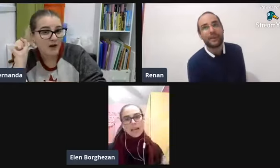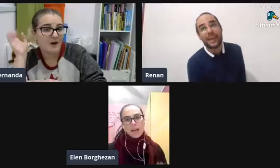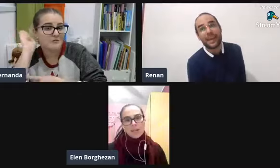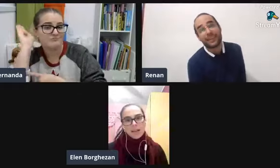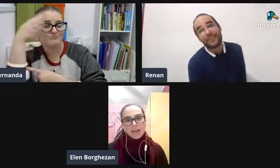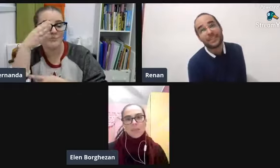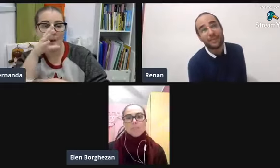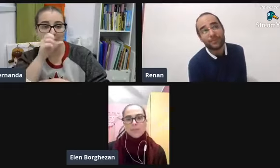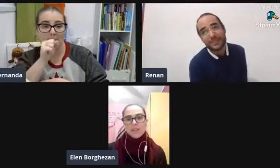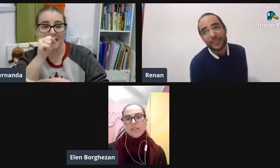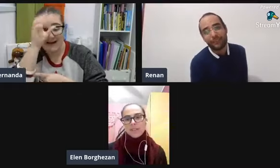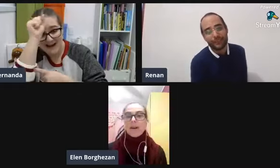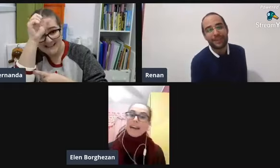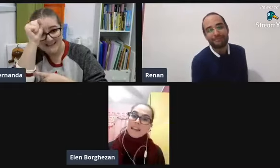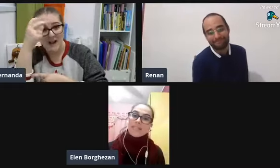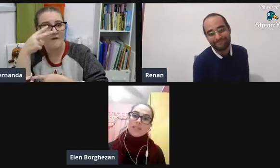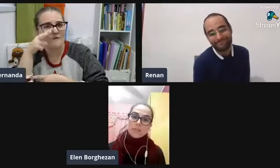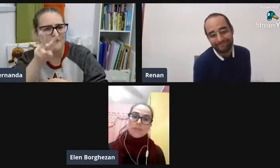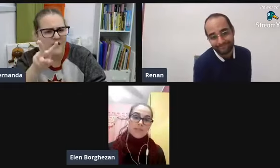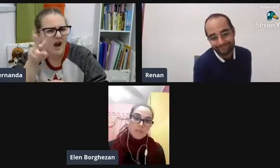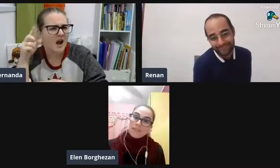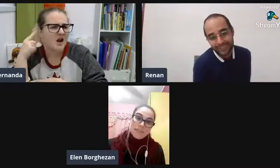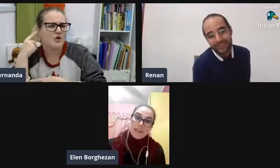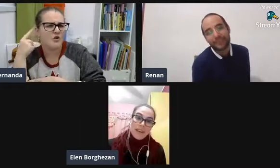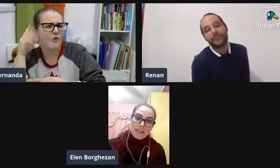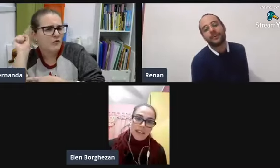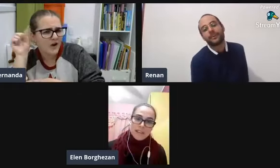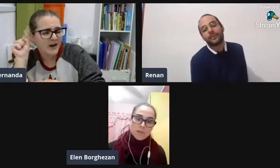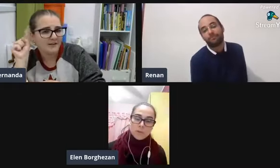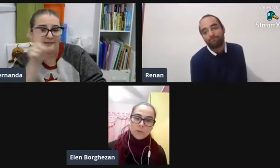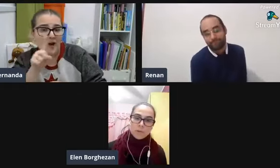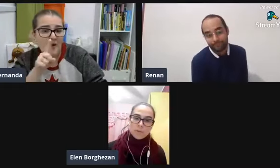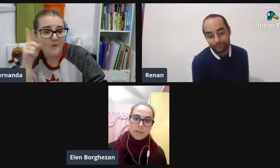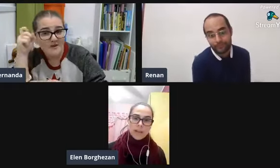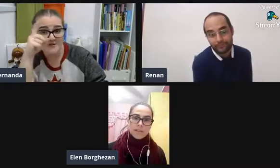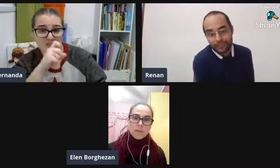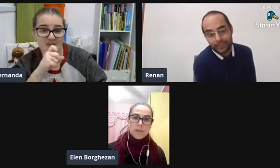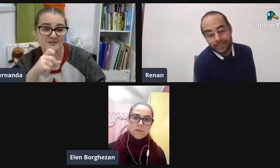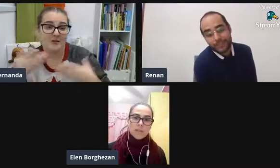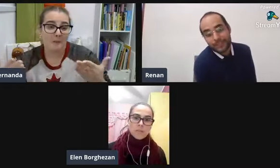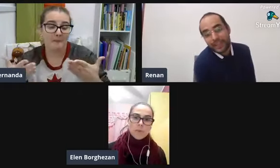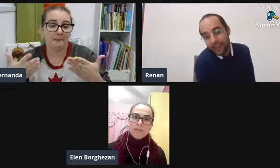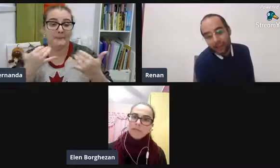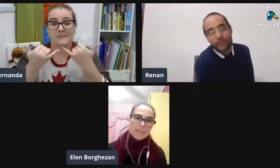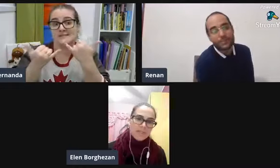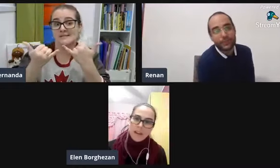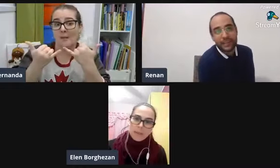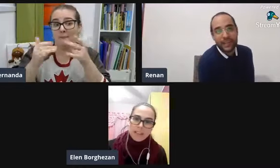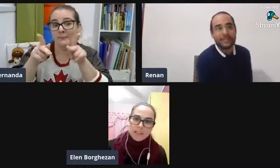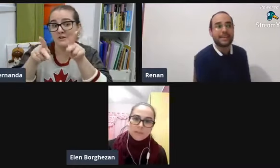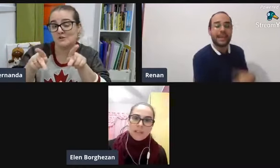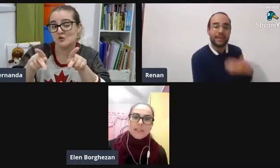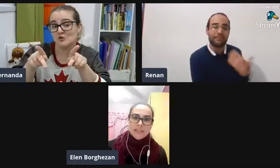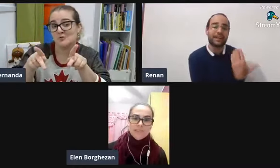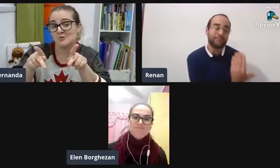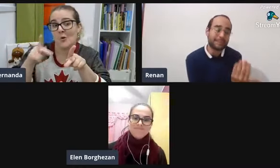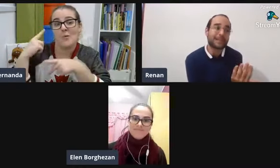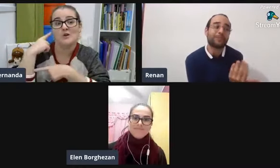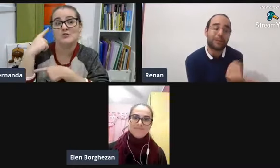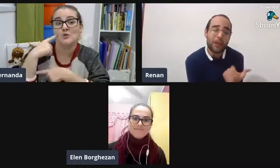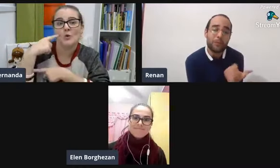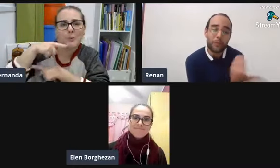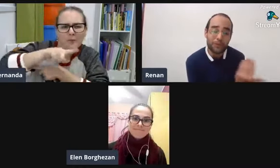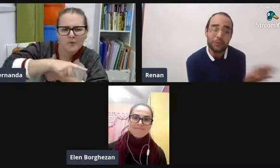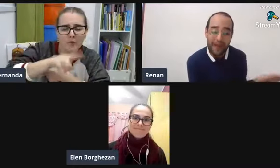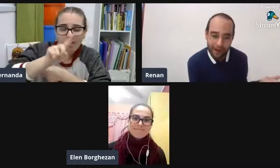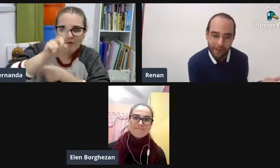praticamente, não, na verdade impossível. é impossível. Não é que seja impossível, mas que nem quem tem surdo, né, tem uma surdez profunda, não vai aprender nunca, né? Ele vai